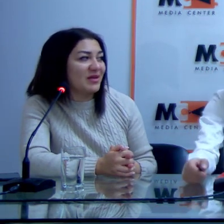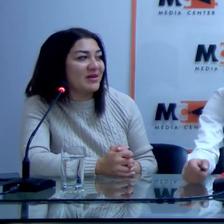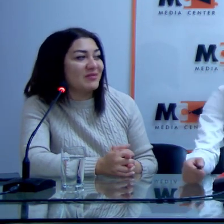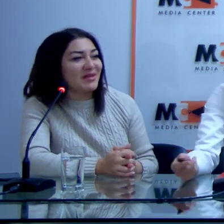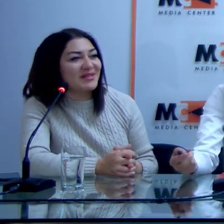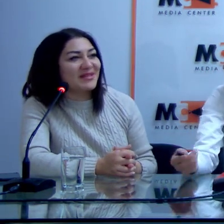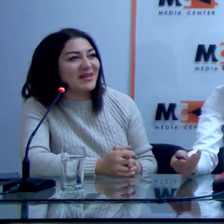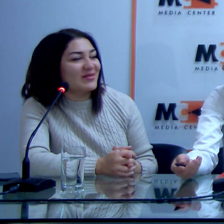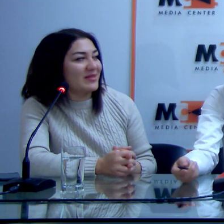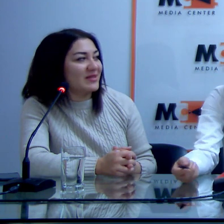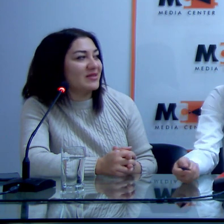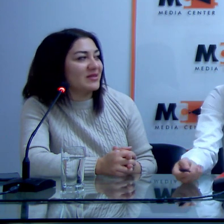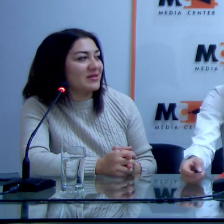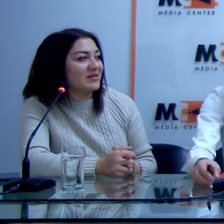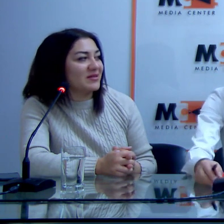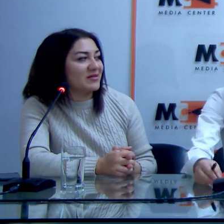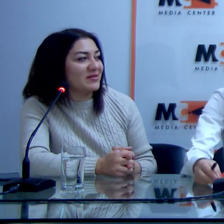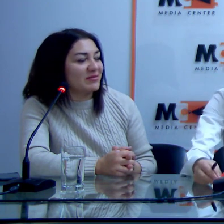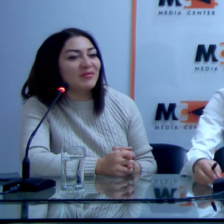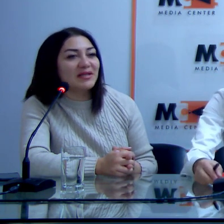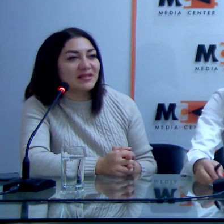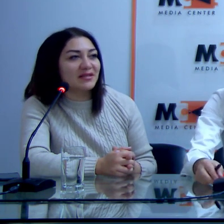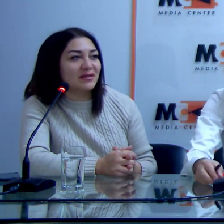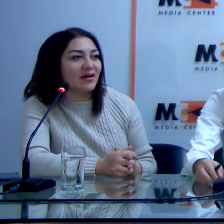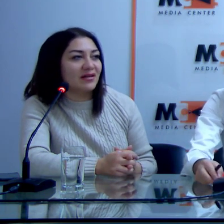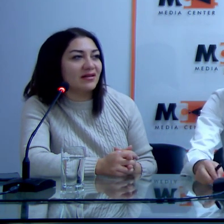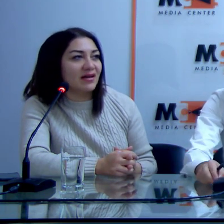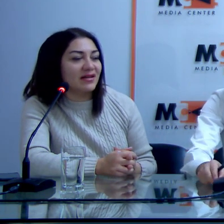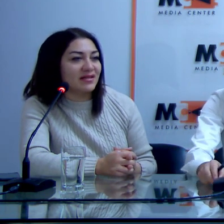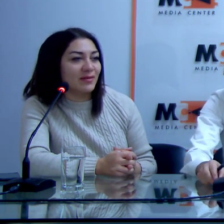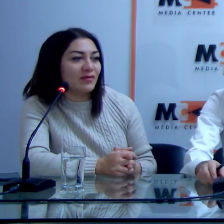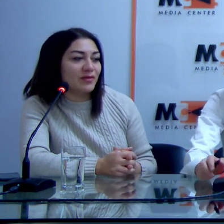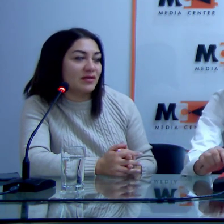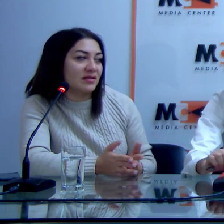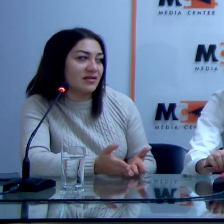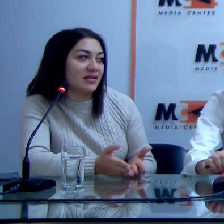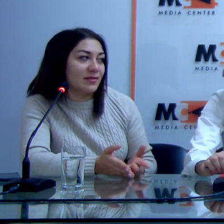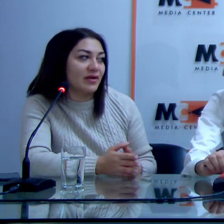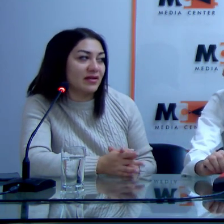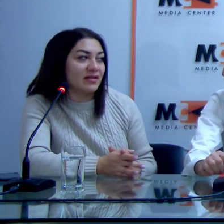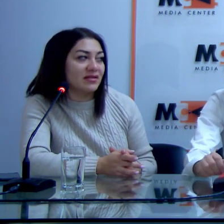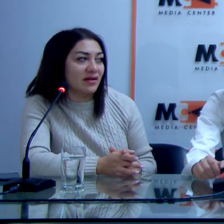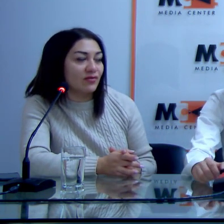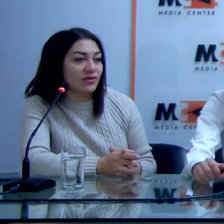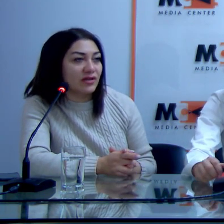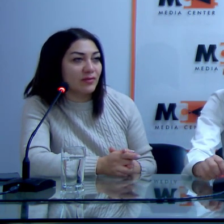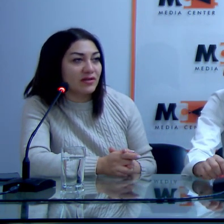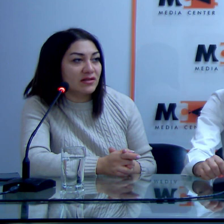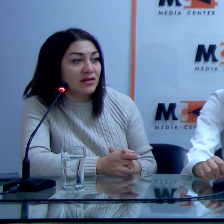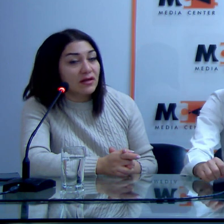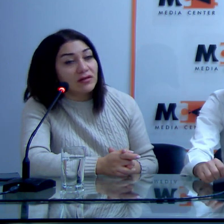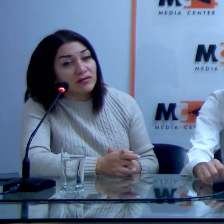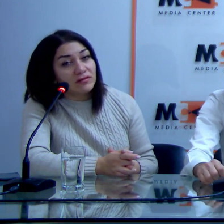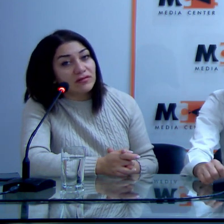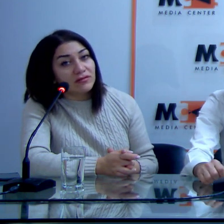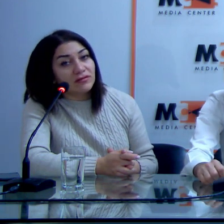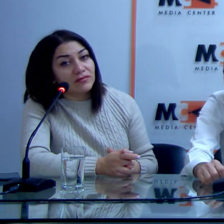միջթարմարությունների մասին ավելի մեծ կարիք կա իրազեկման, որպեսզի անձինք էլ իմանան իրենց իրավունքների մասին։